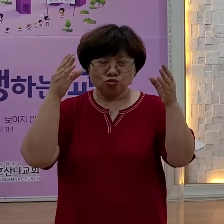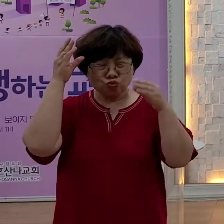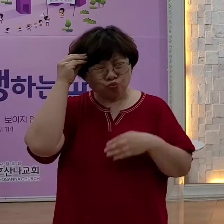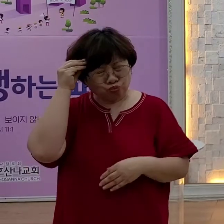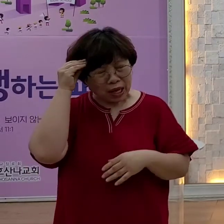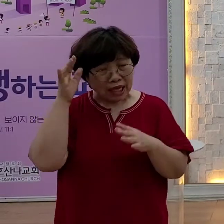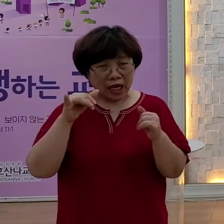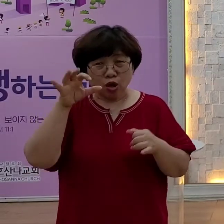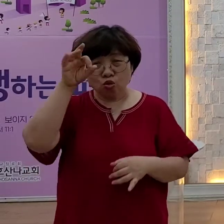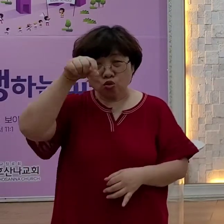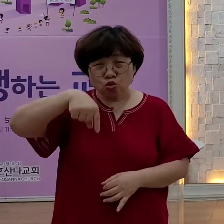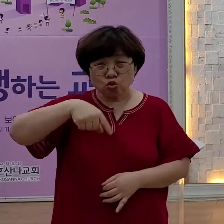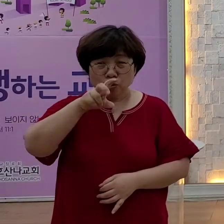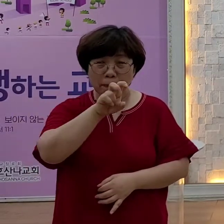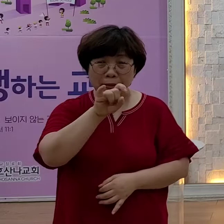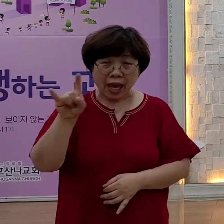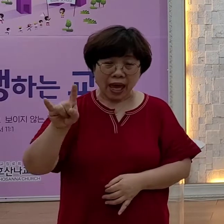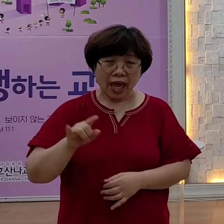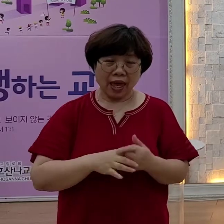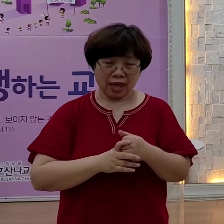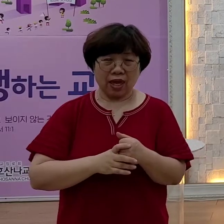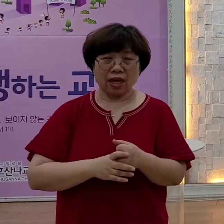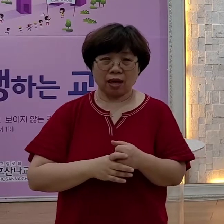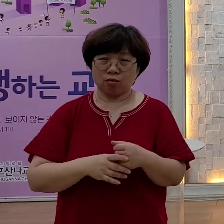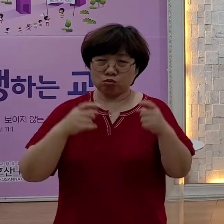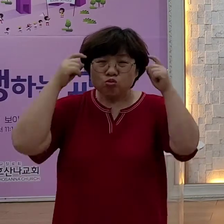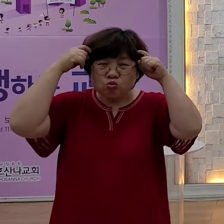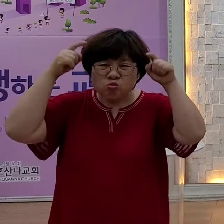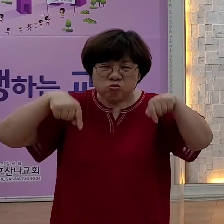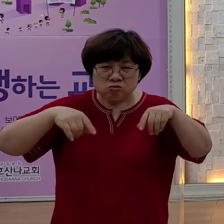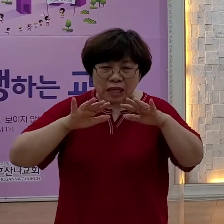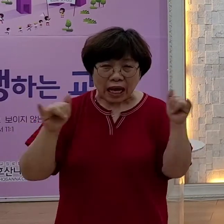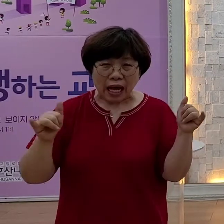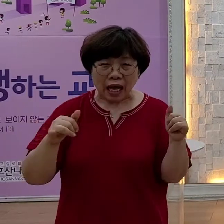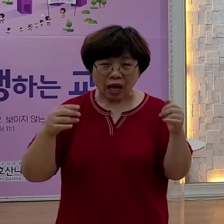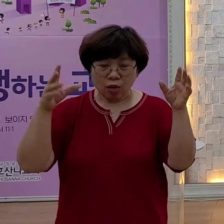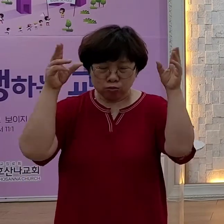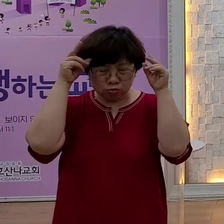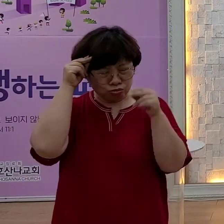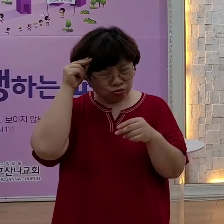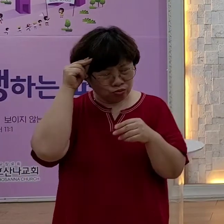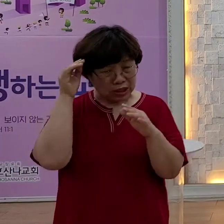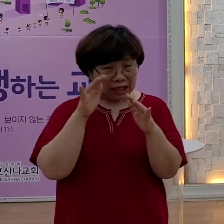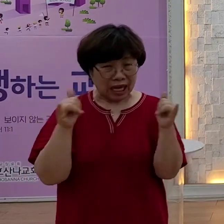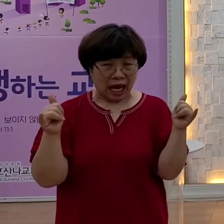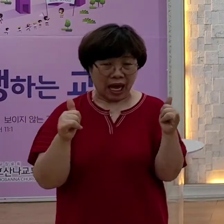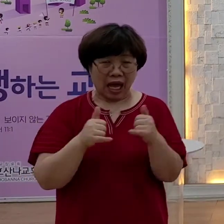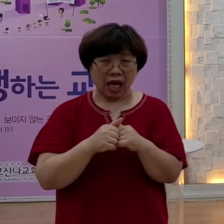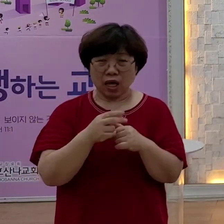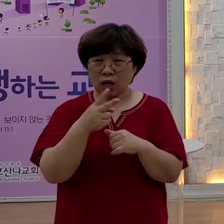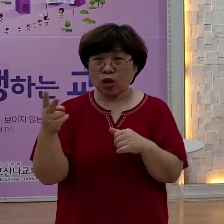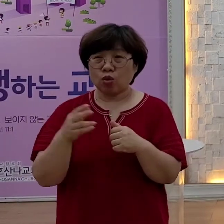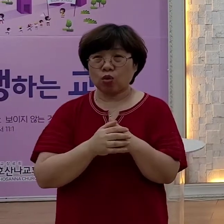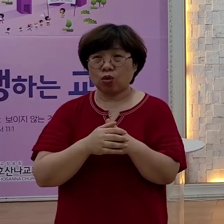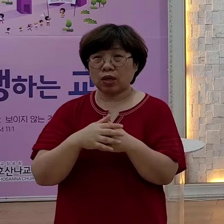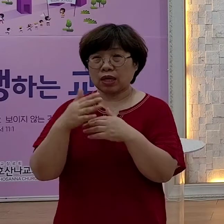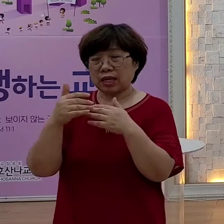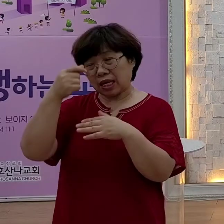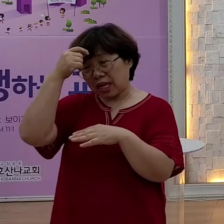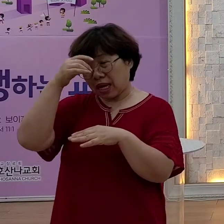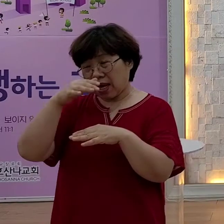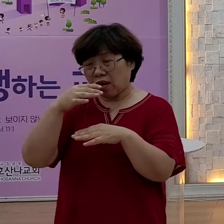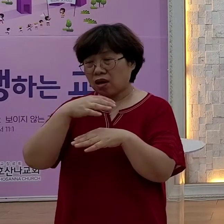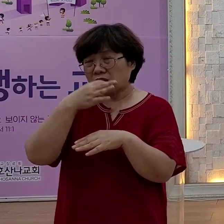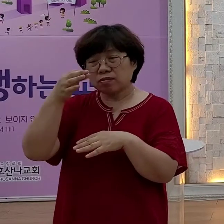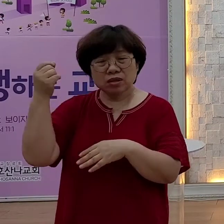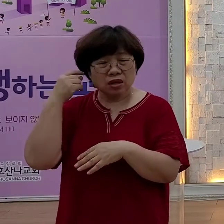아까 우매한 자가 많은 재물을 드리는 것보다 하나님 앞에 가까이 나와 예배하는 자가 더 낫다 했잖아요. 그 우매한 자와 똑같은 자입니다.